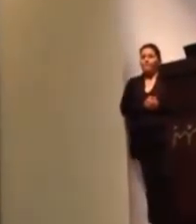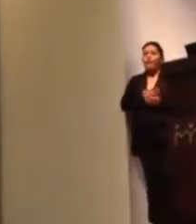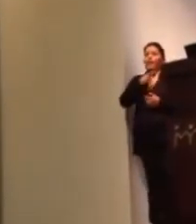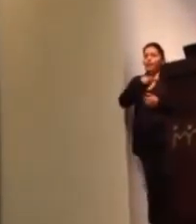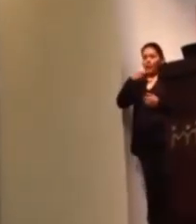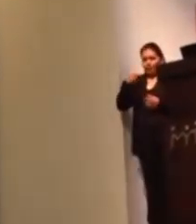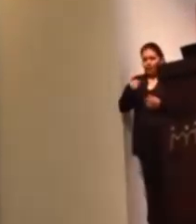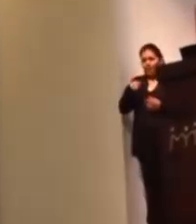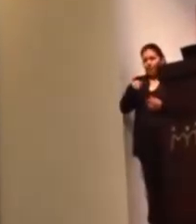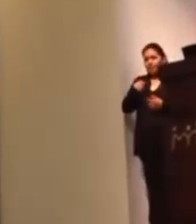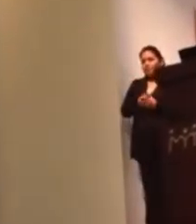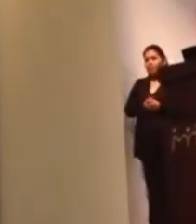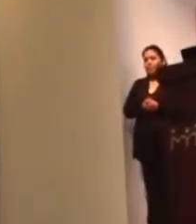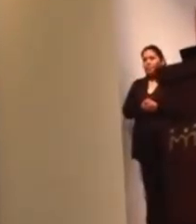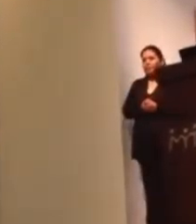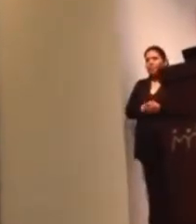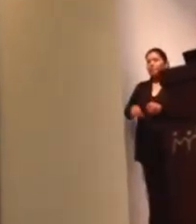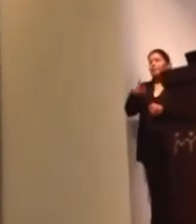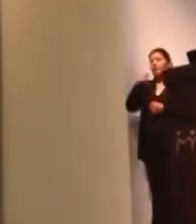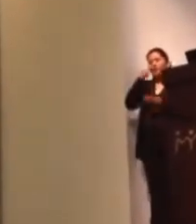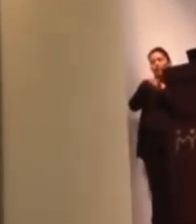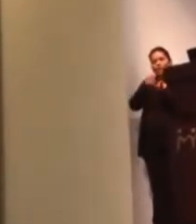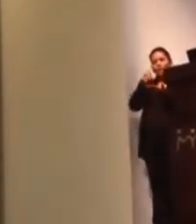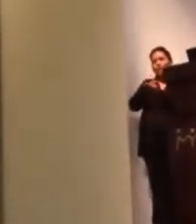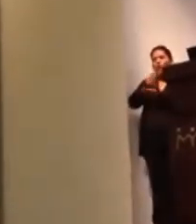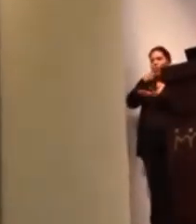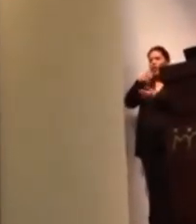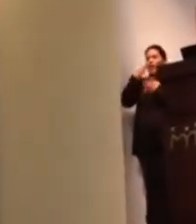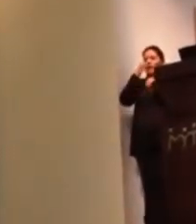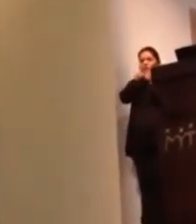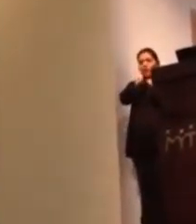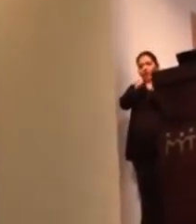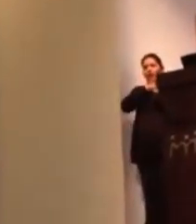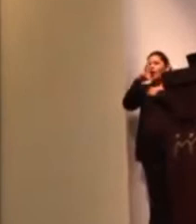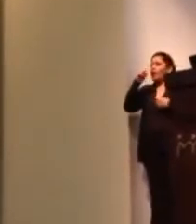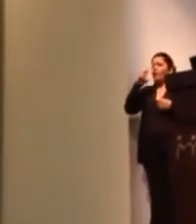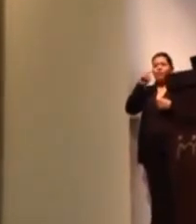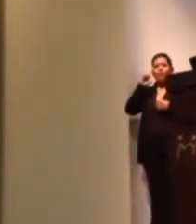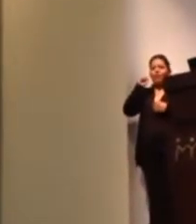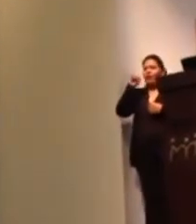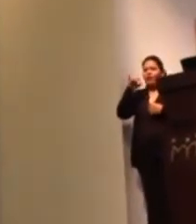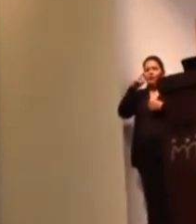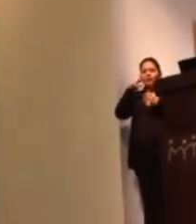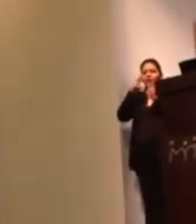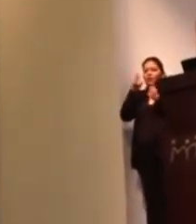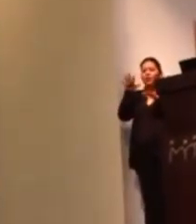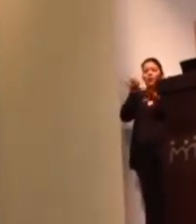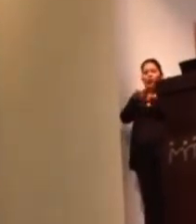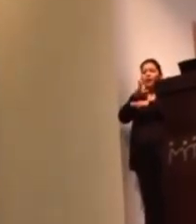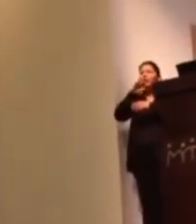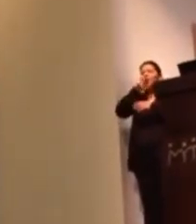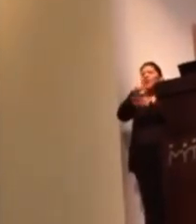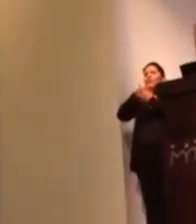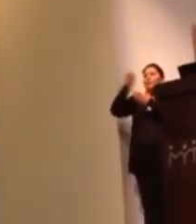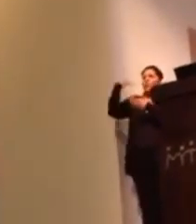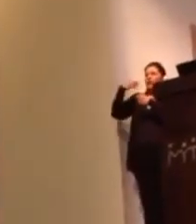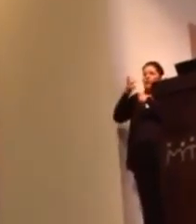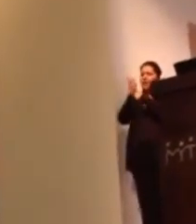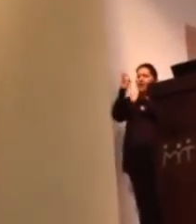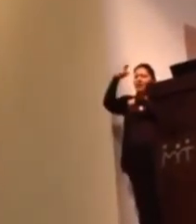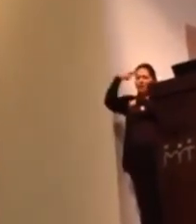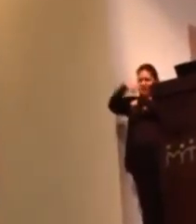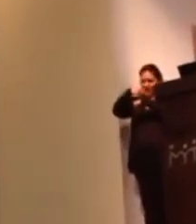Nosotros persistimos en querer que la educación sea así. No, así no es. A lo mejor en la época de la